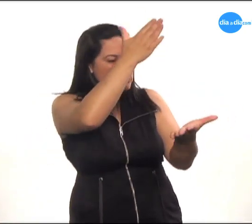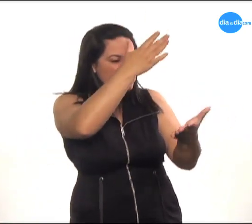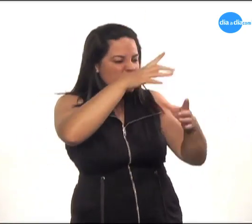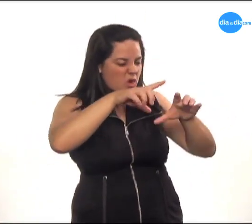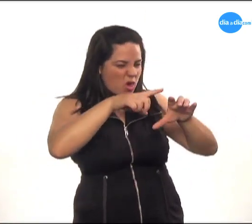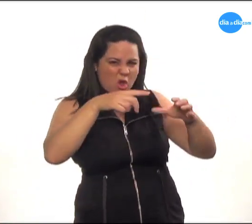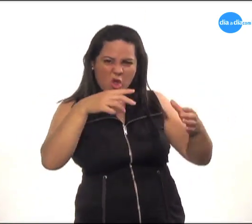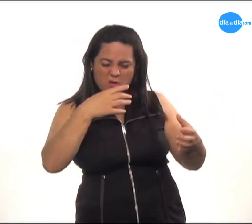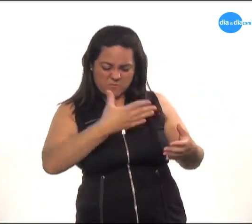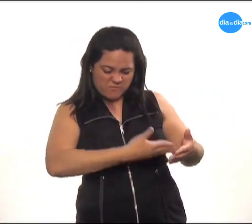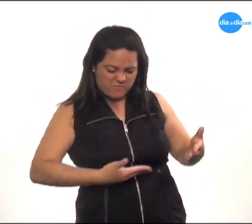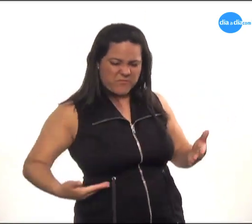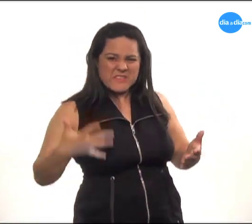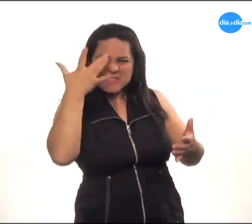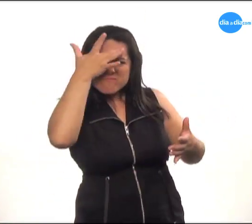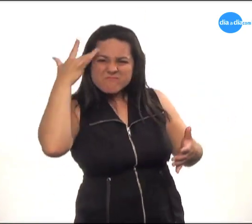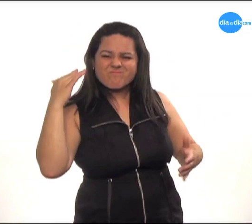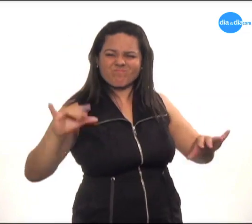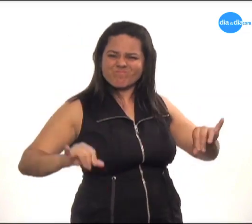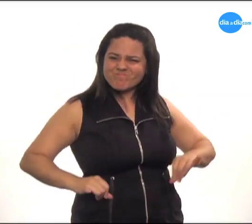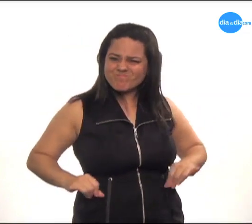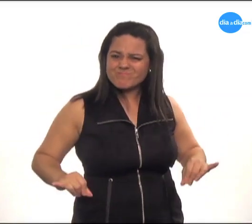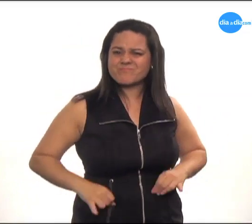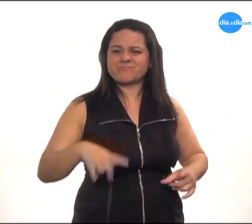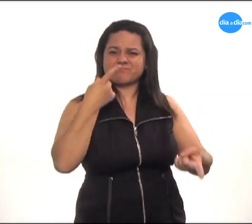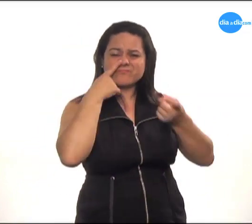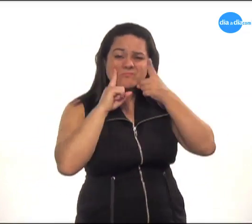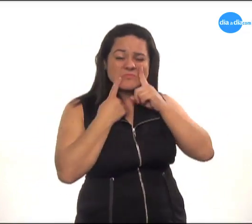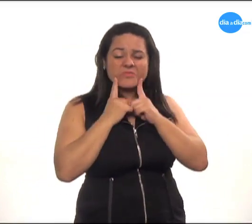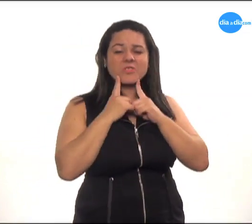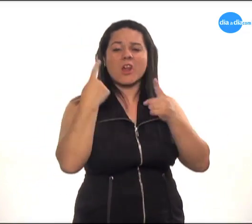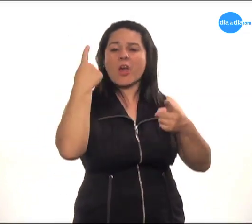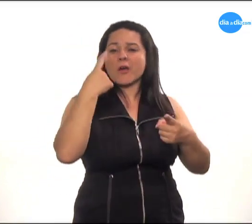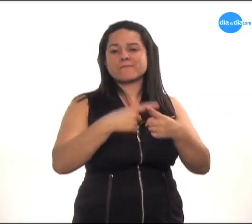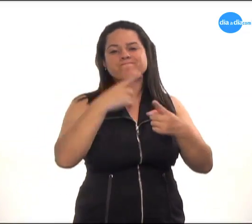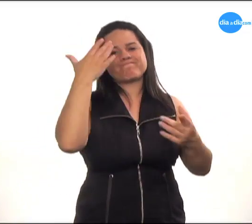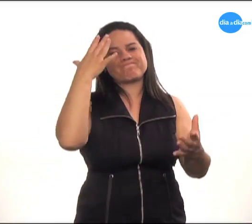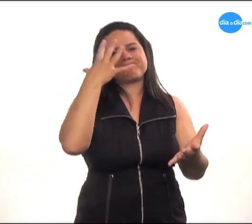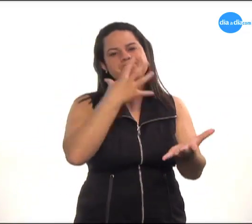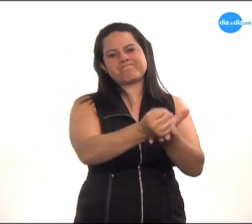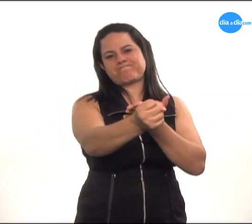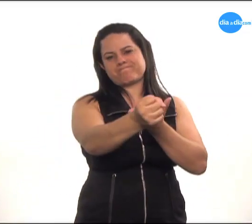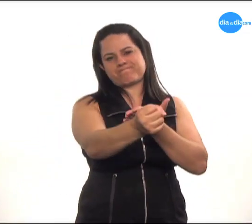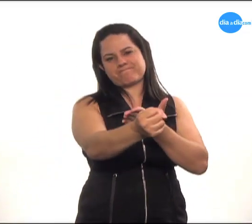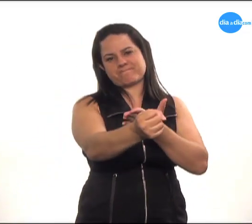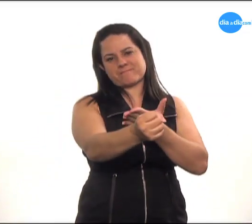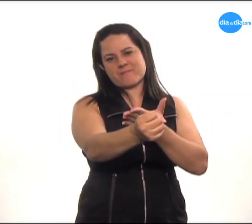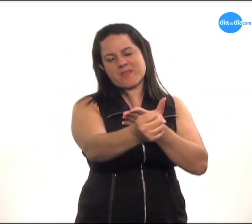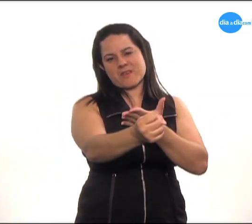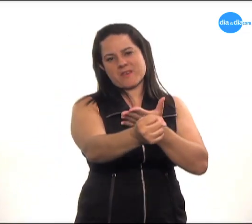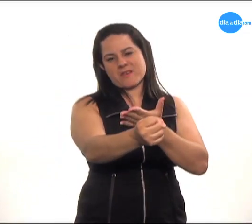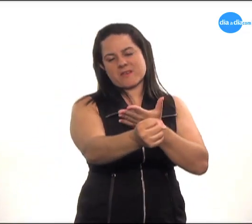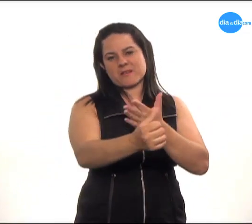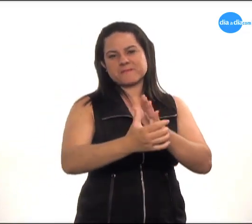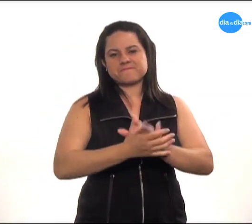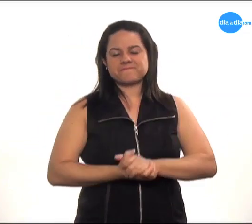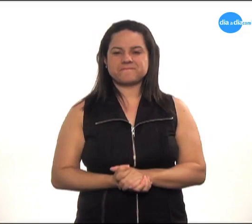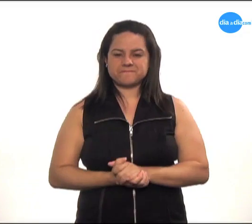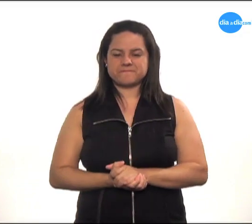ali haverá choro e ranger de dentes. Esse texto diz que o servo fiel é aquele que